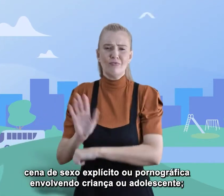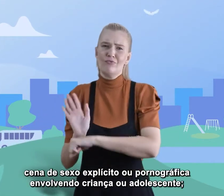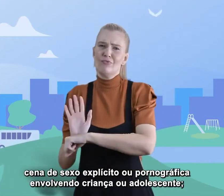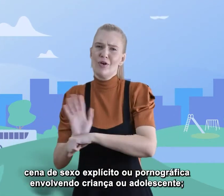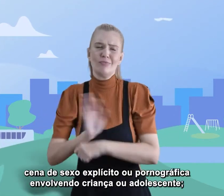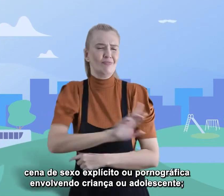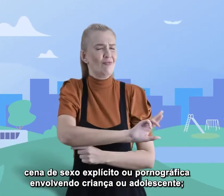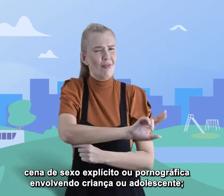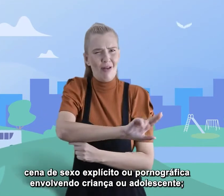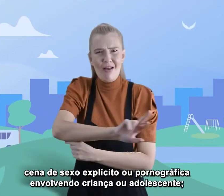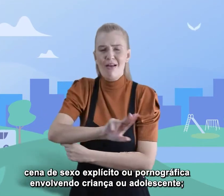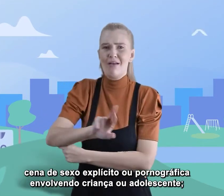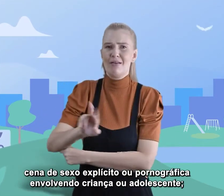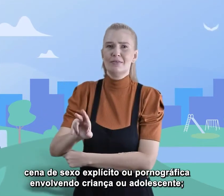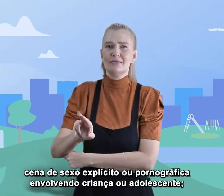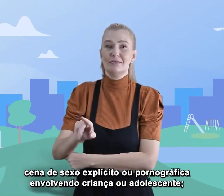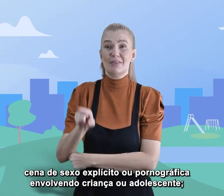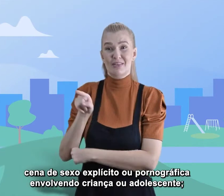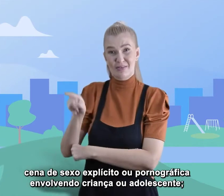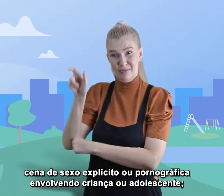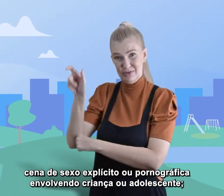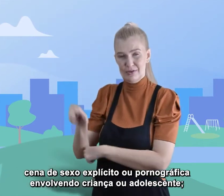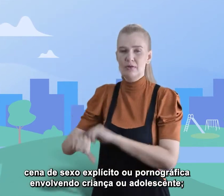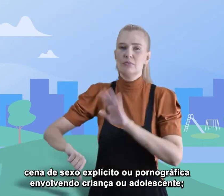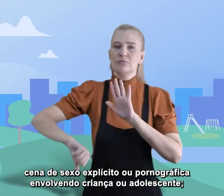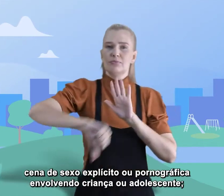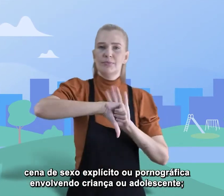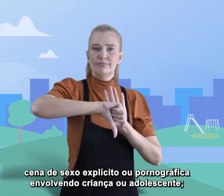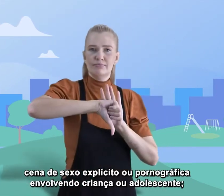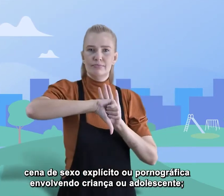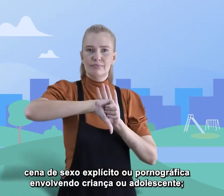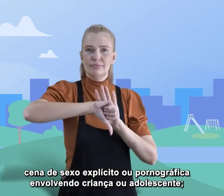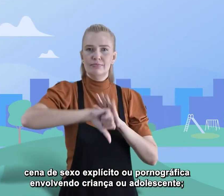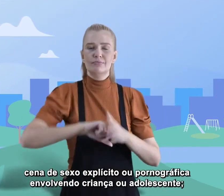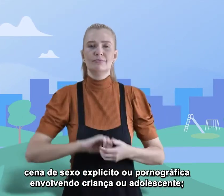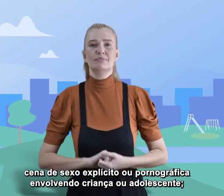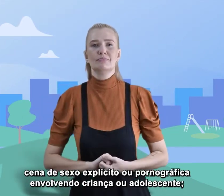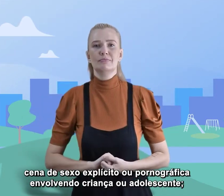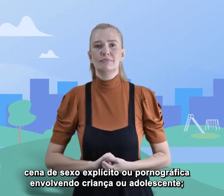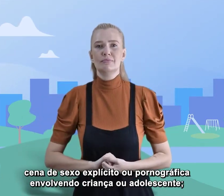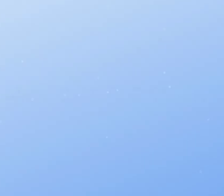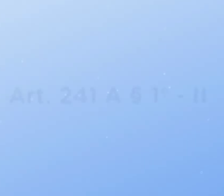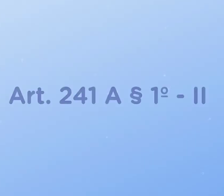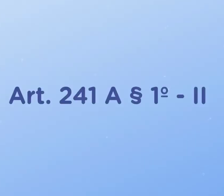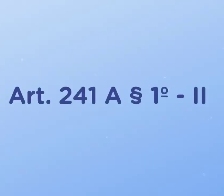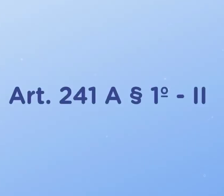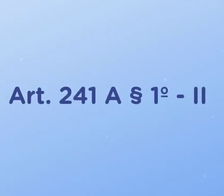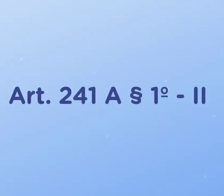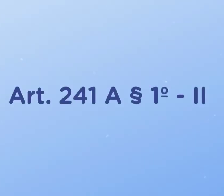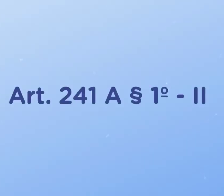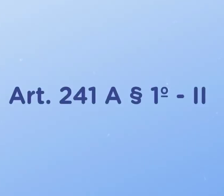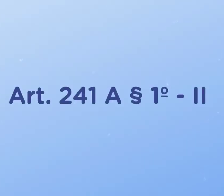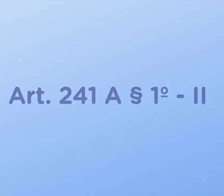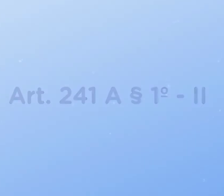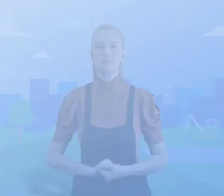ou pornográfica, envolvendo criança ou adolescente. Artigo 241-A, parágrafo 1º,